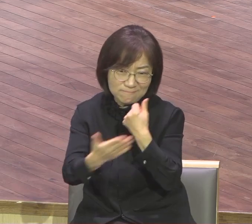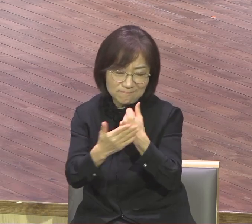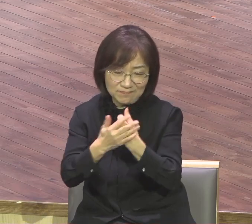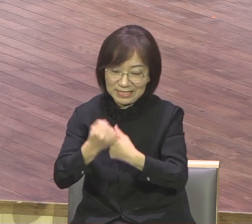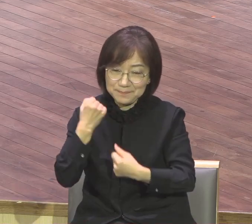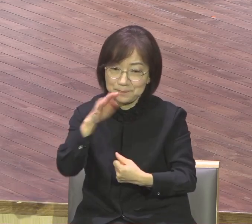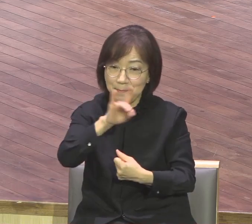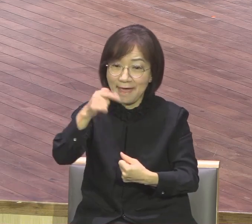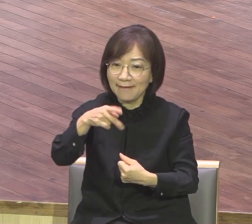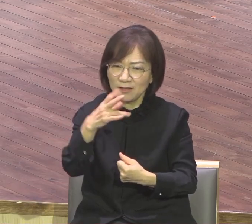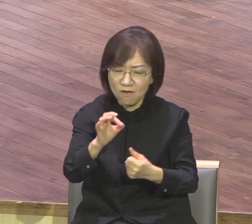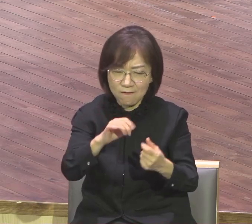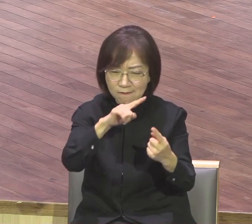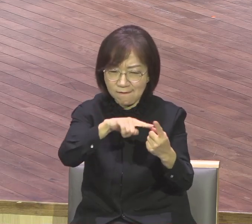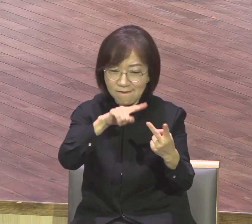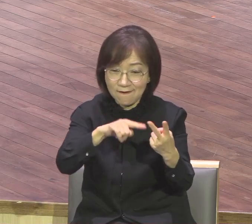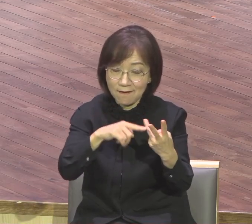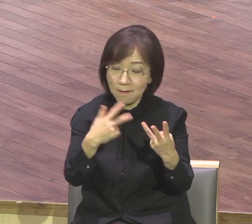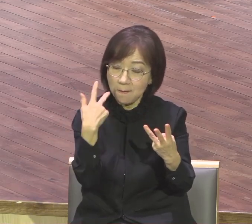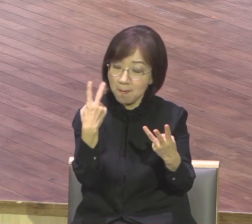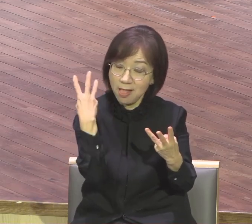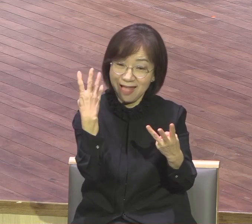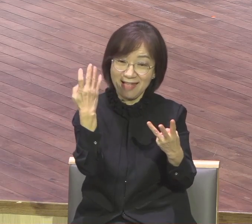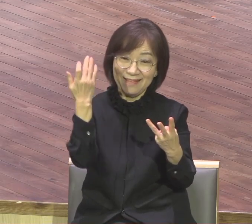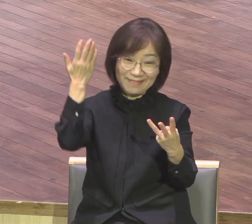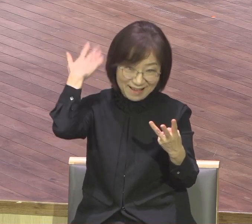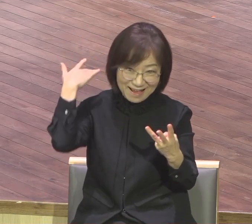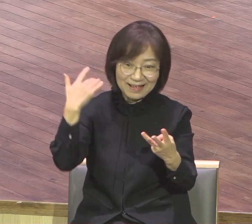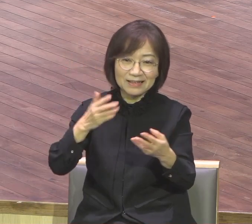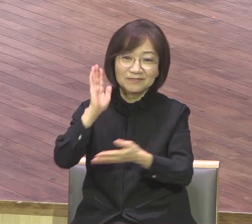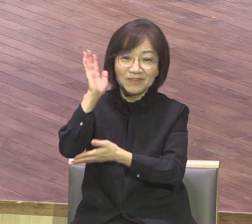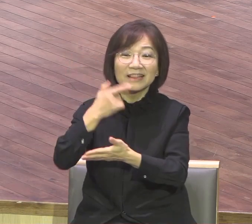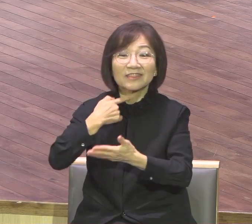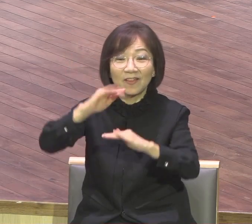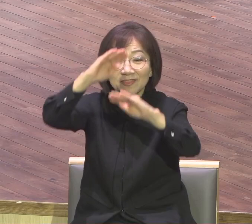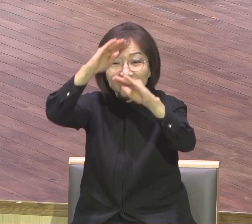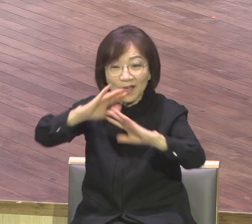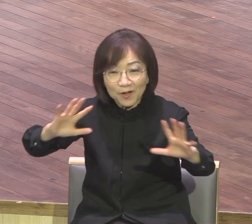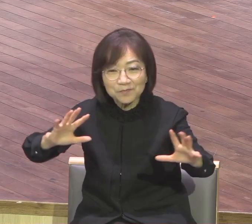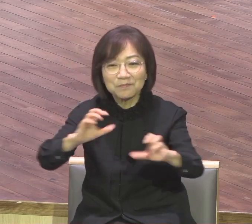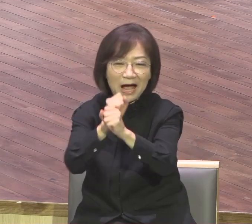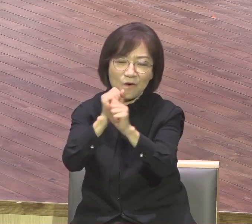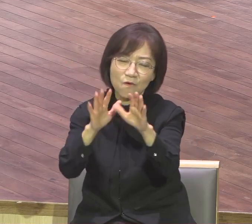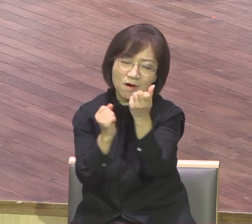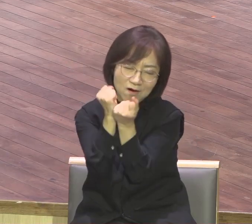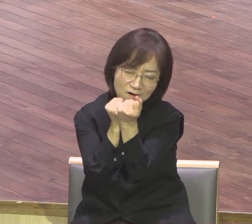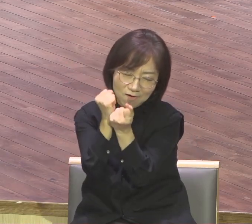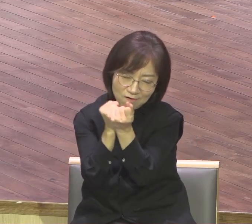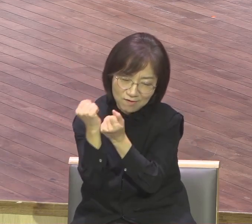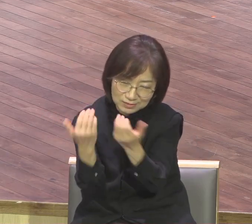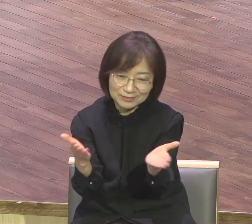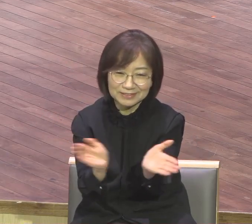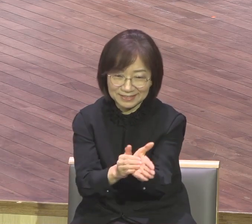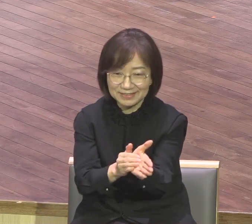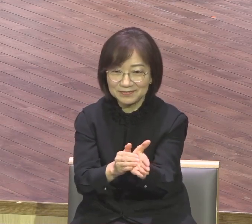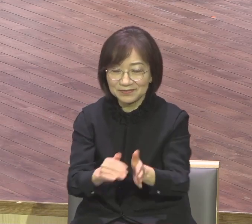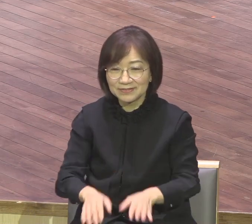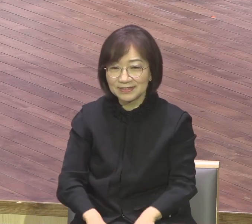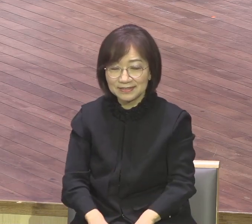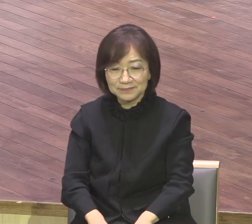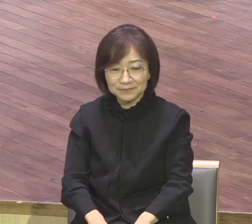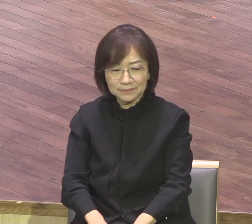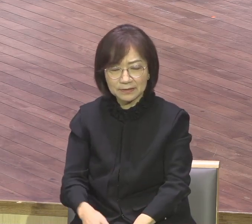está testimoniando a su vida, hablando el valor absoluto, la meta absoluta y el trasfondo absoluta de vida recreada nuevamente. 무엇보다